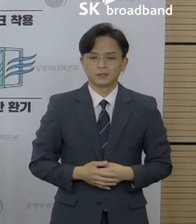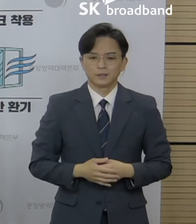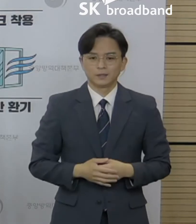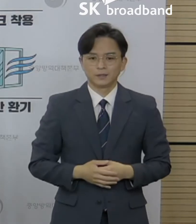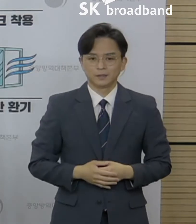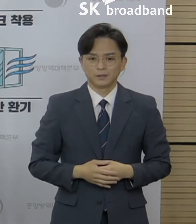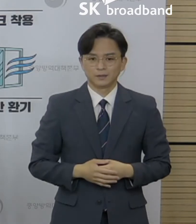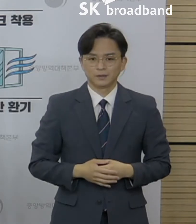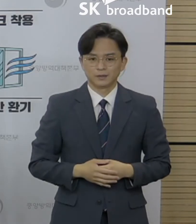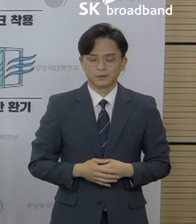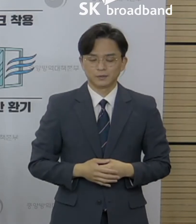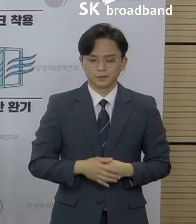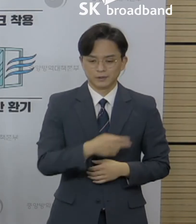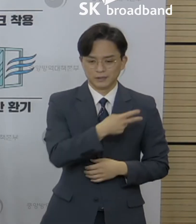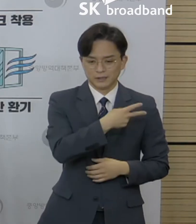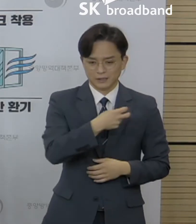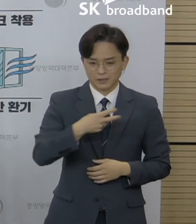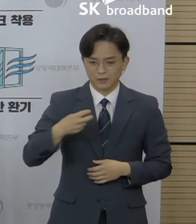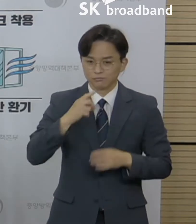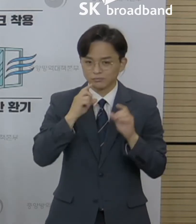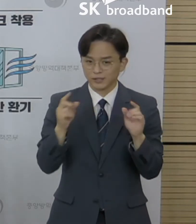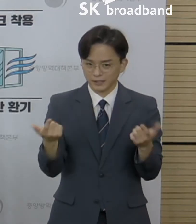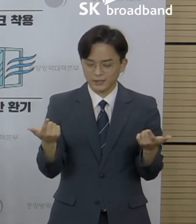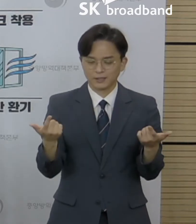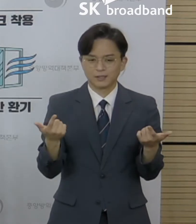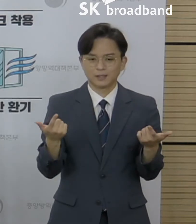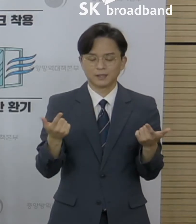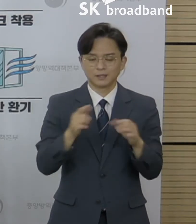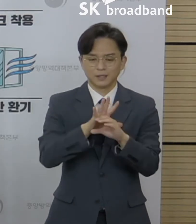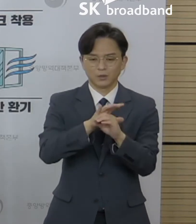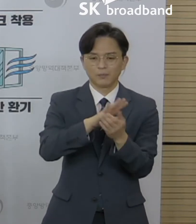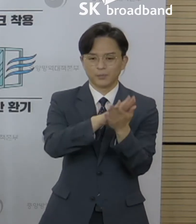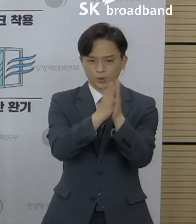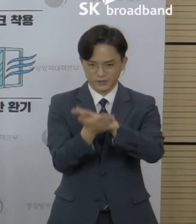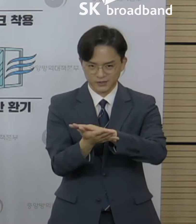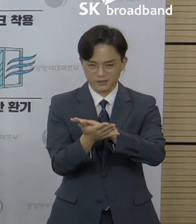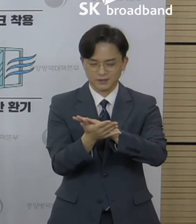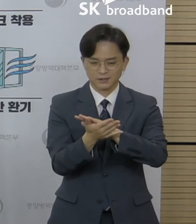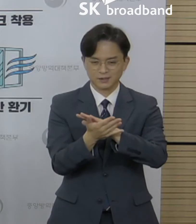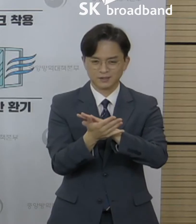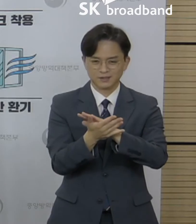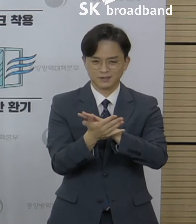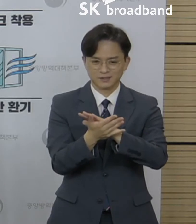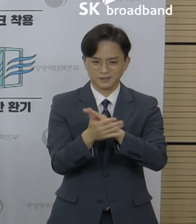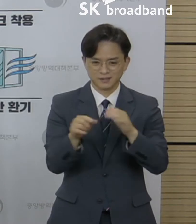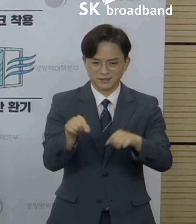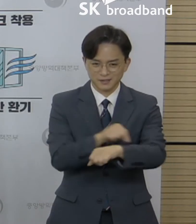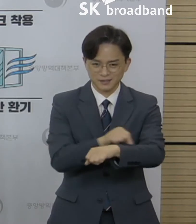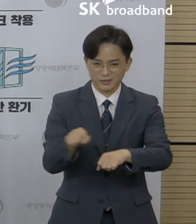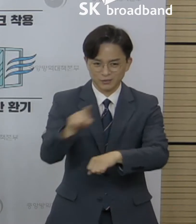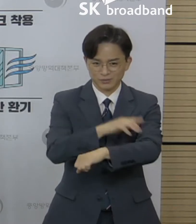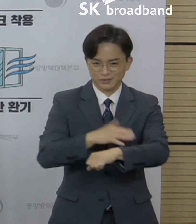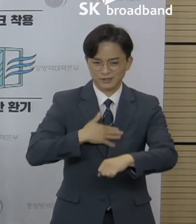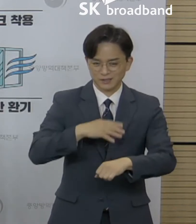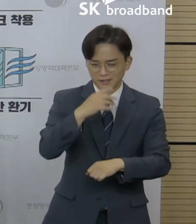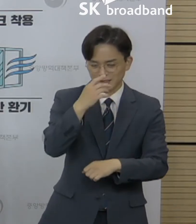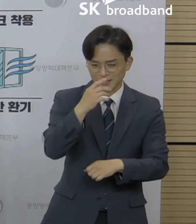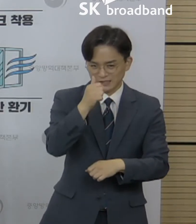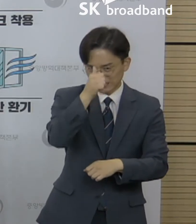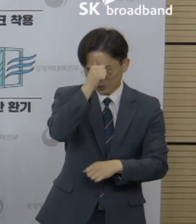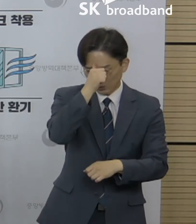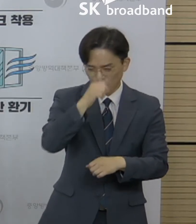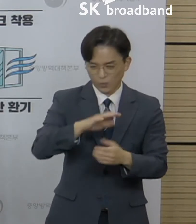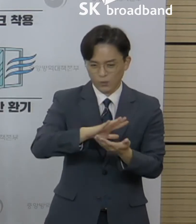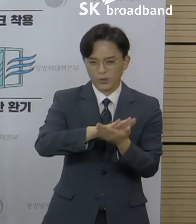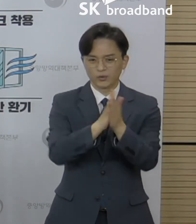인도네시아뿐만 아니라 그 현재 각종 변이 그중에서도 델타 변이의 경우 세계적으로도 한 국가